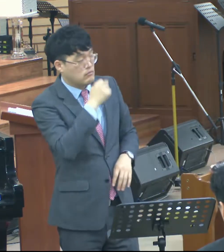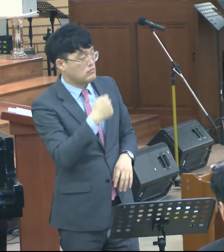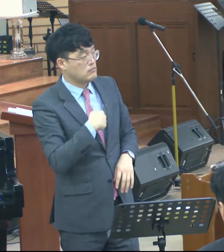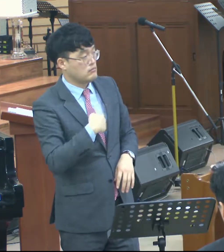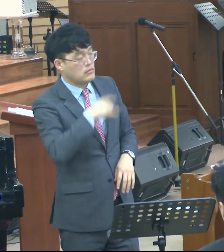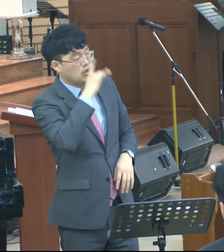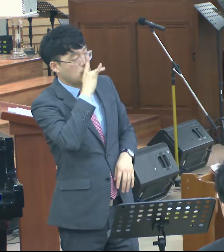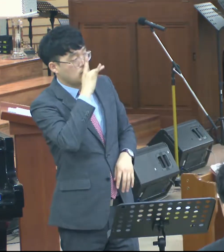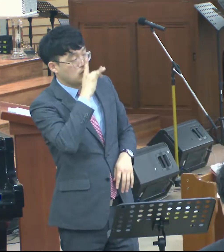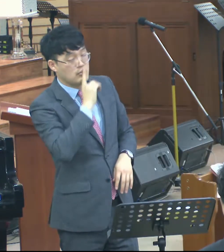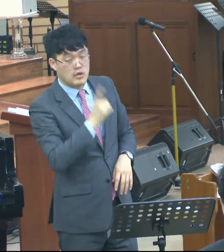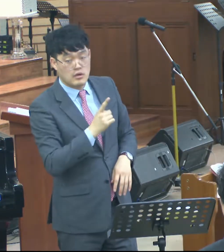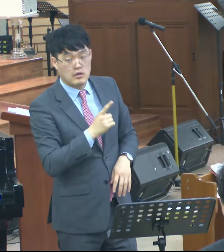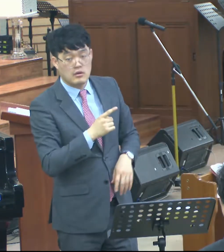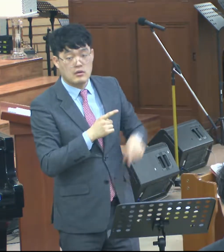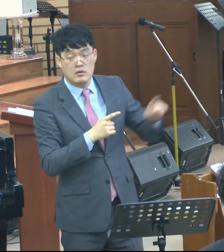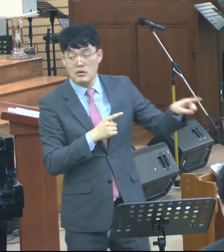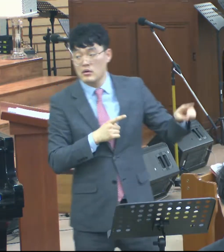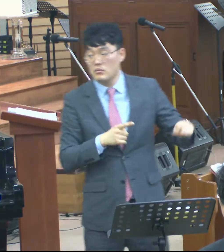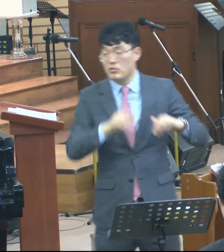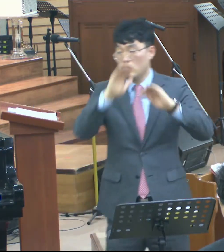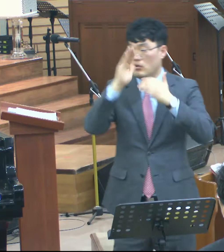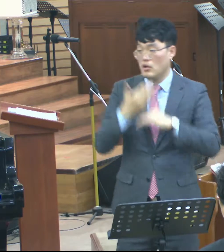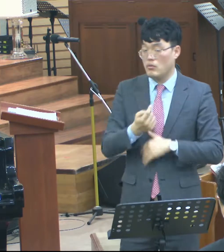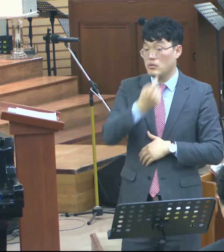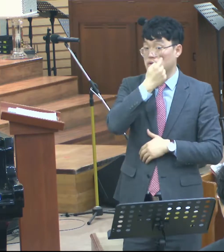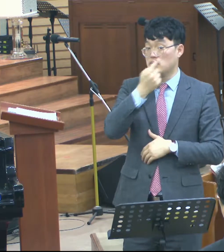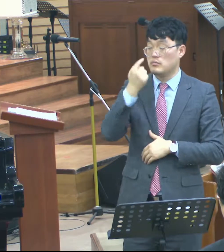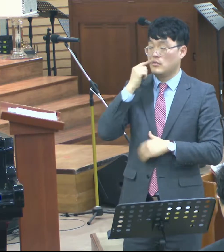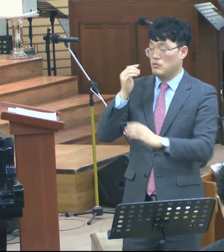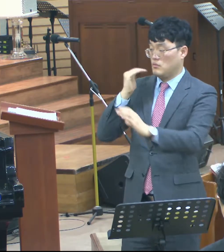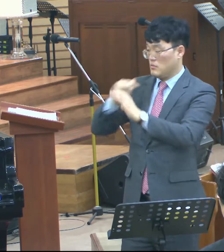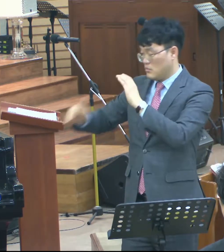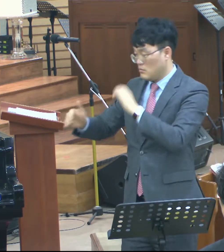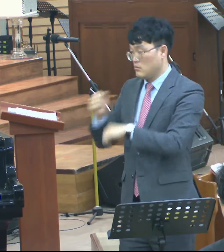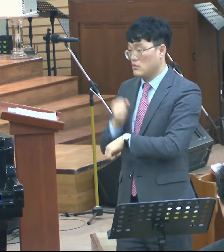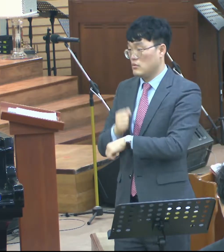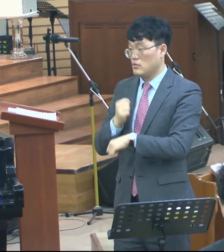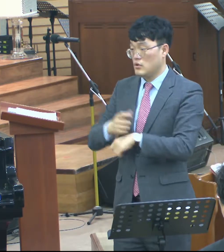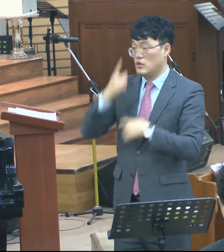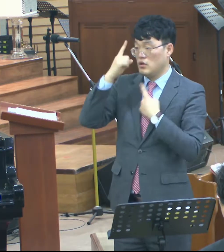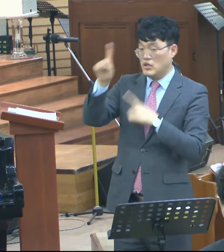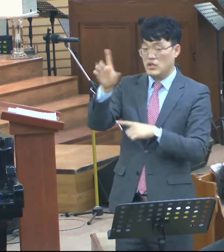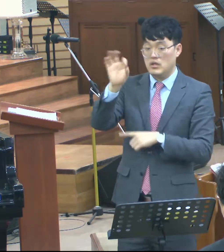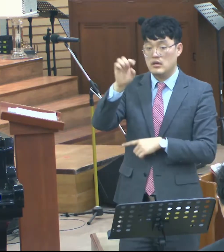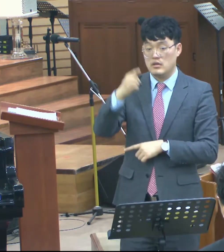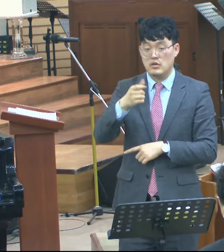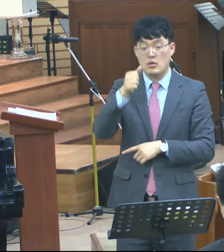그랬더니 내용 증명이 오더라고요. 그리고 거기에 이현우 목사를 고발하겠다.